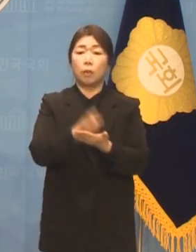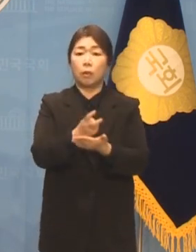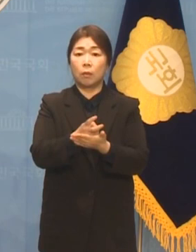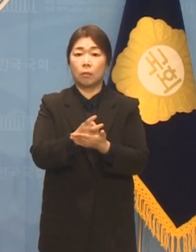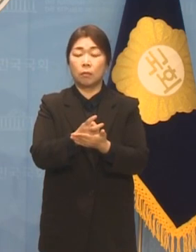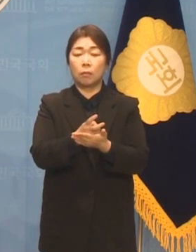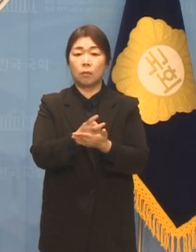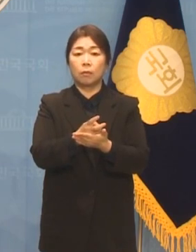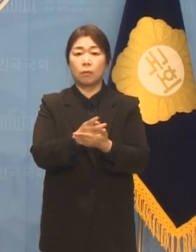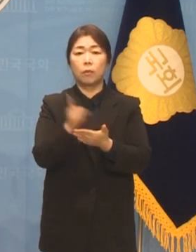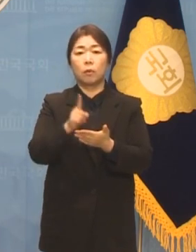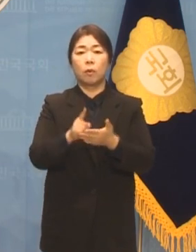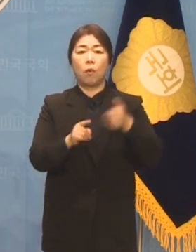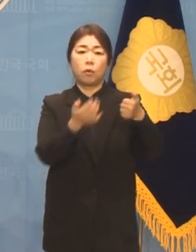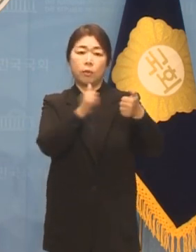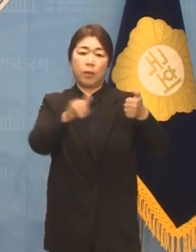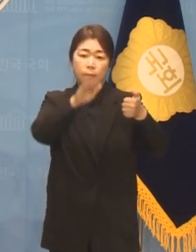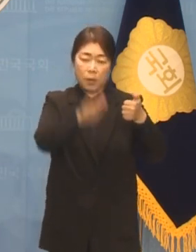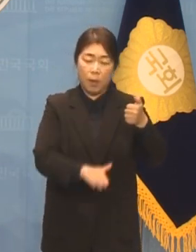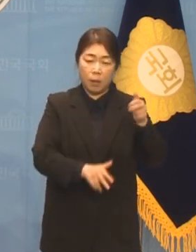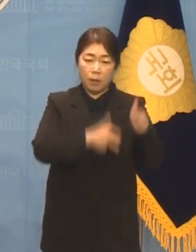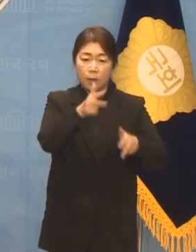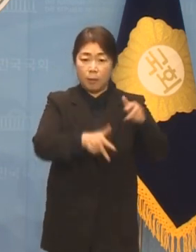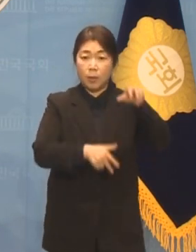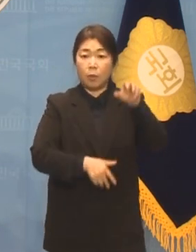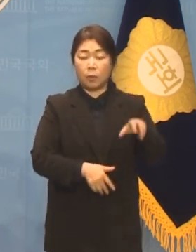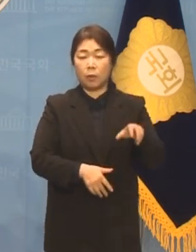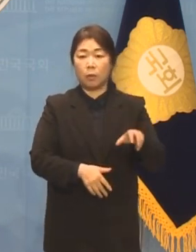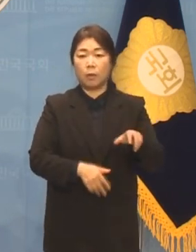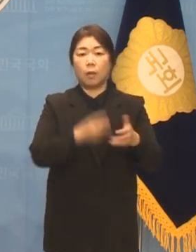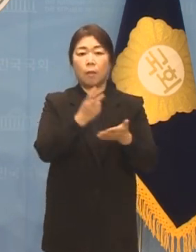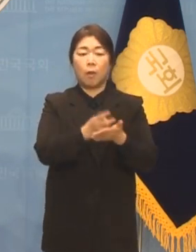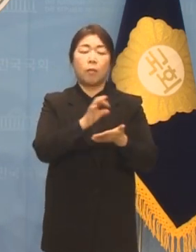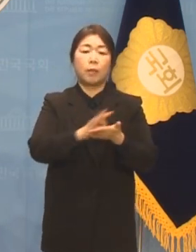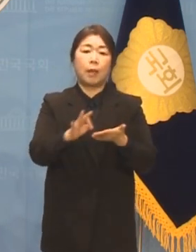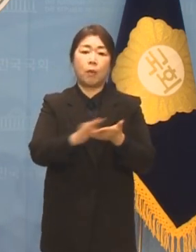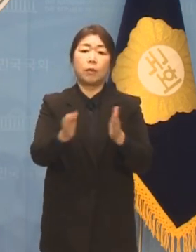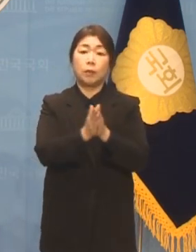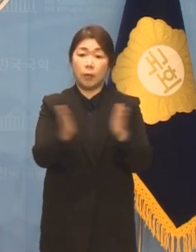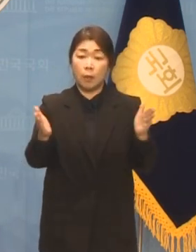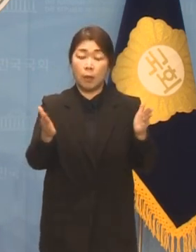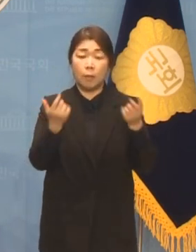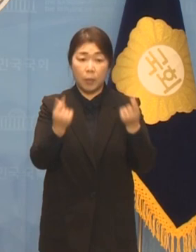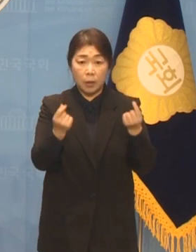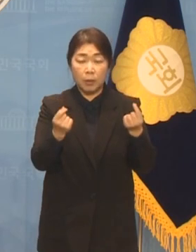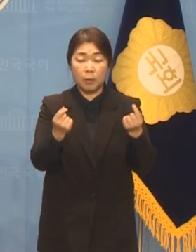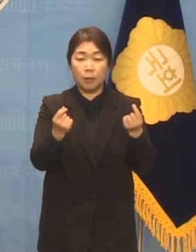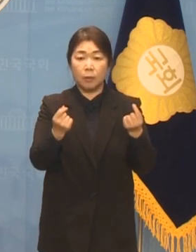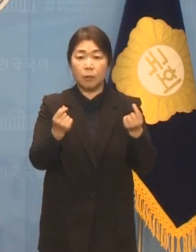미만 사업자 적용 유예가 필요하다고 주장을 했습니다.